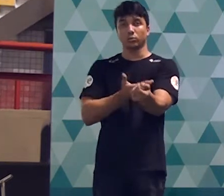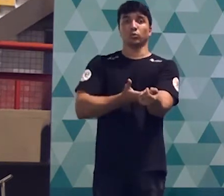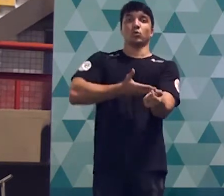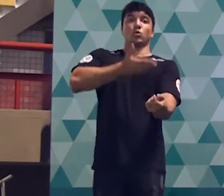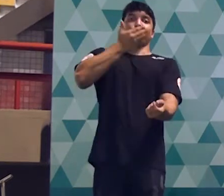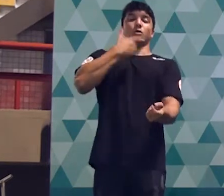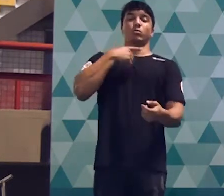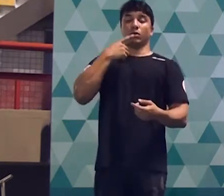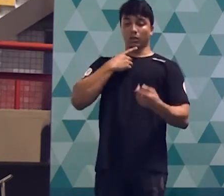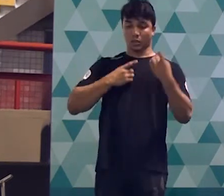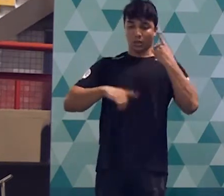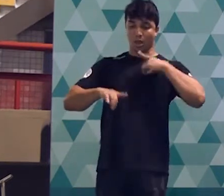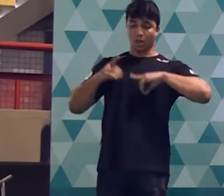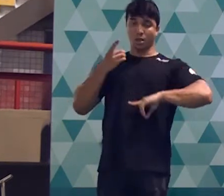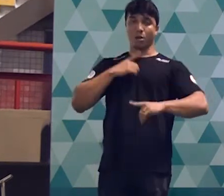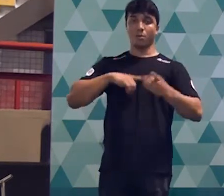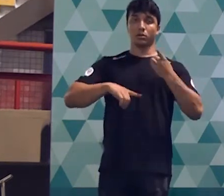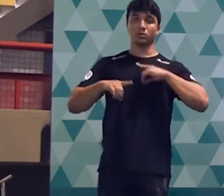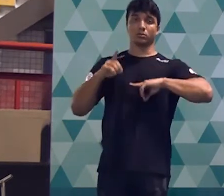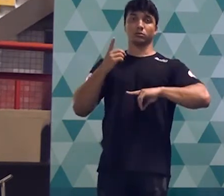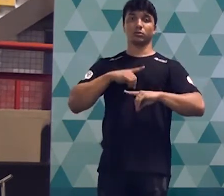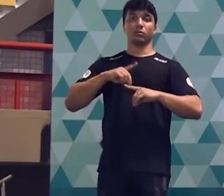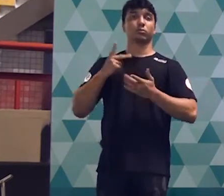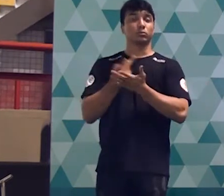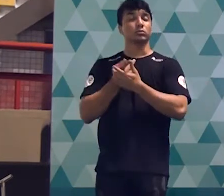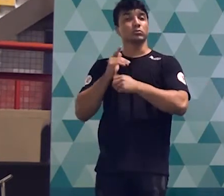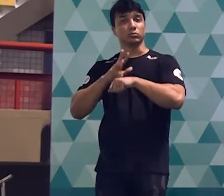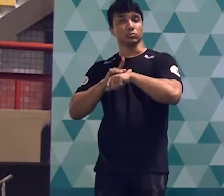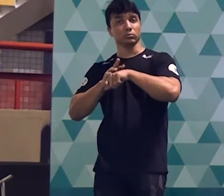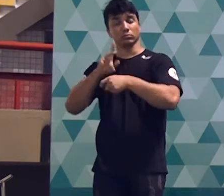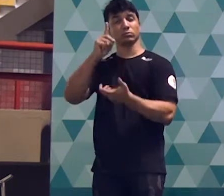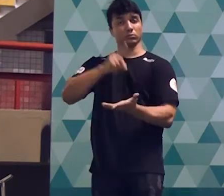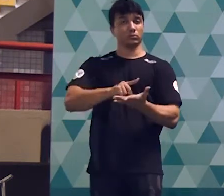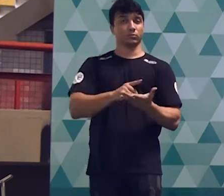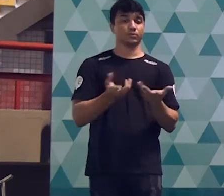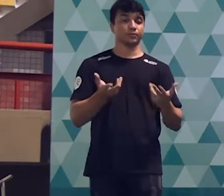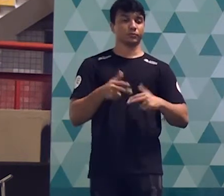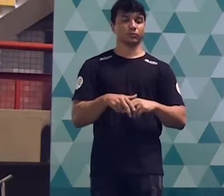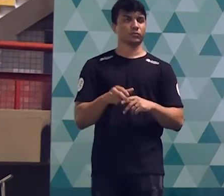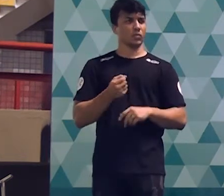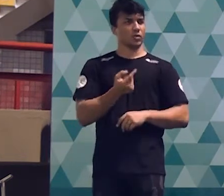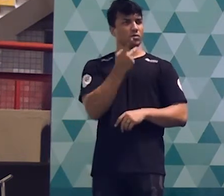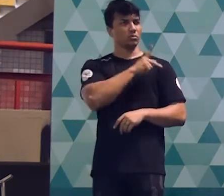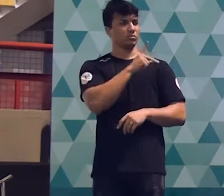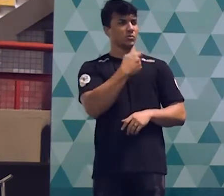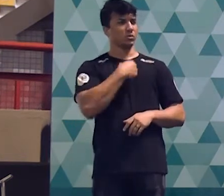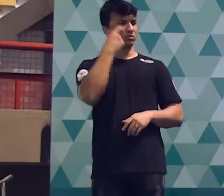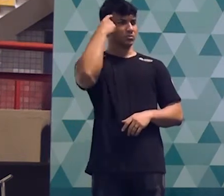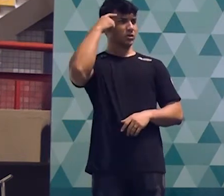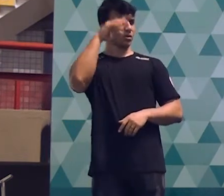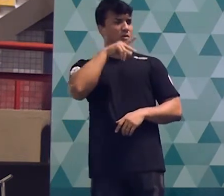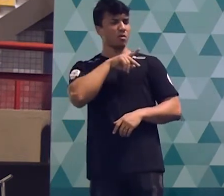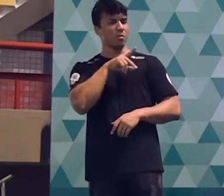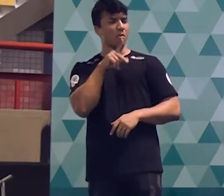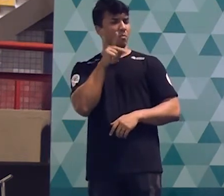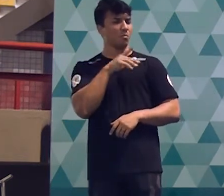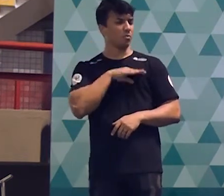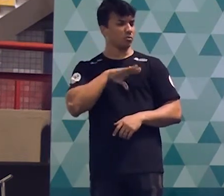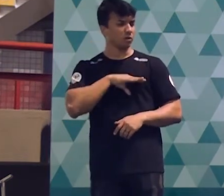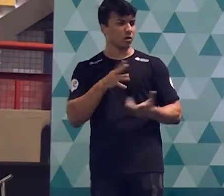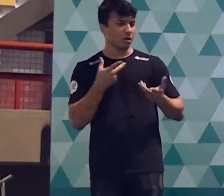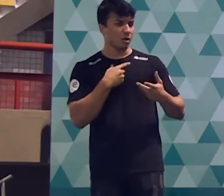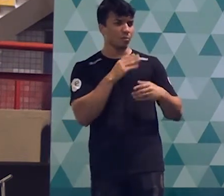fica depressiva, uma pessoa que não faz nada, ela vive doente. Fale, professor, eu pensei que a aula era de português e é biologia. Não,